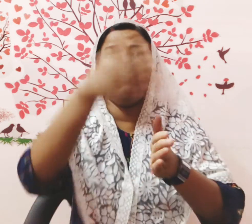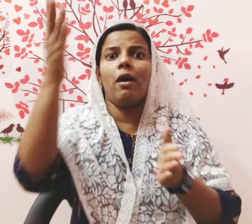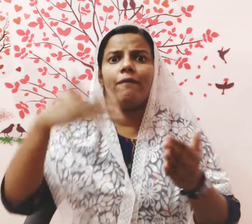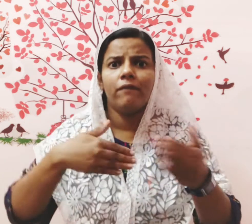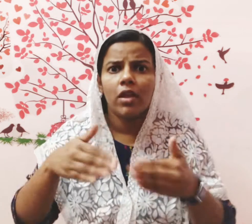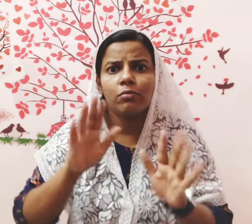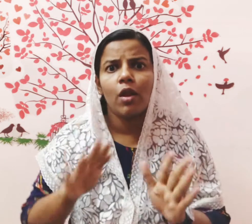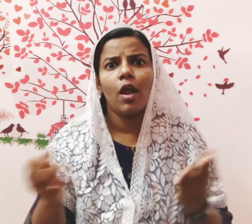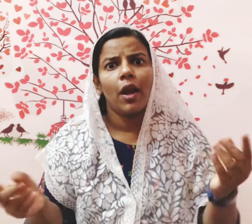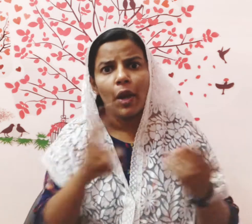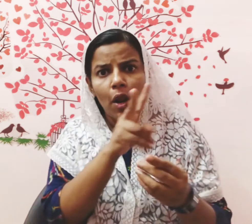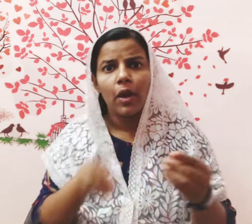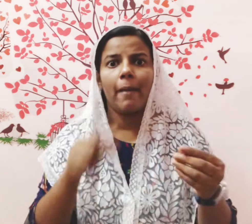ഉണ്ടോ? ഒരു ഡിഫറൻസും ഇല്ല. ഇത്